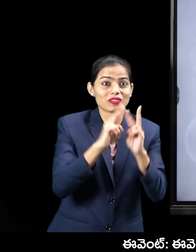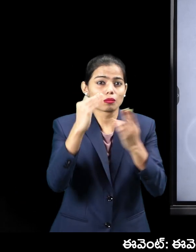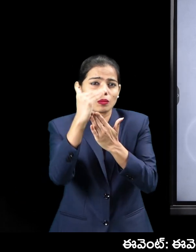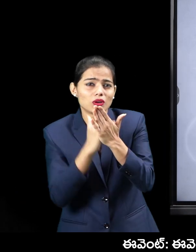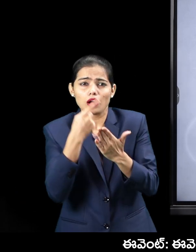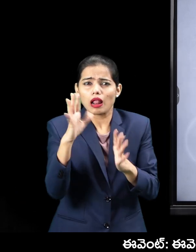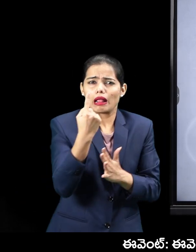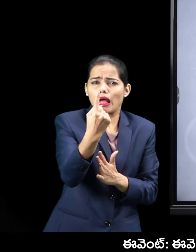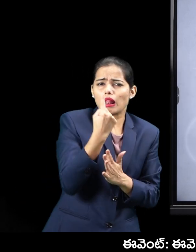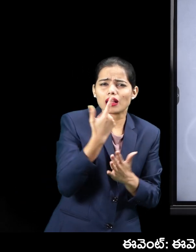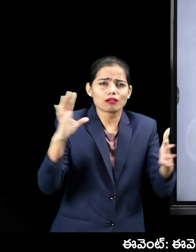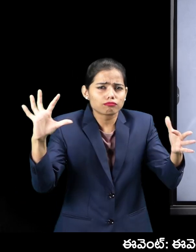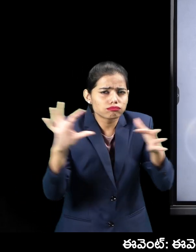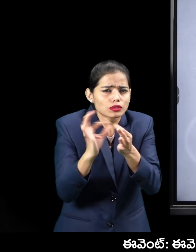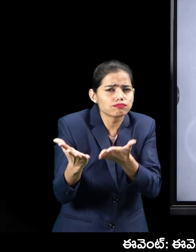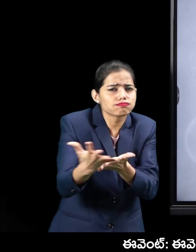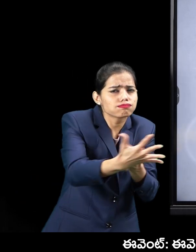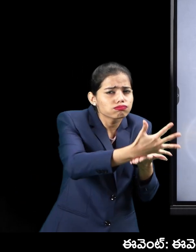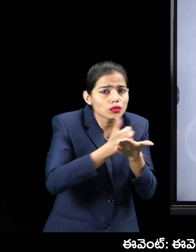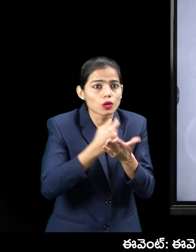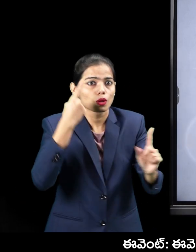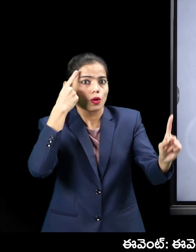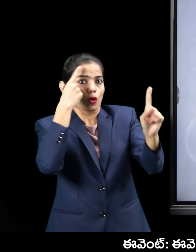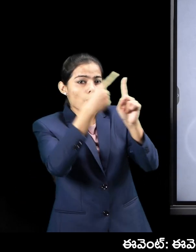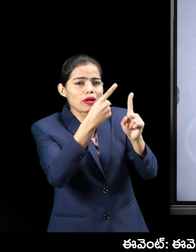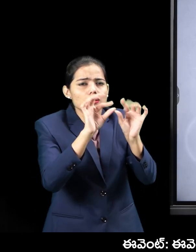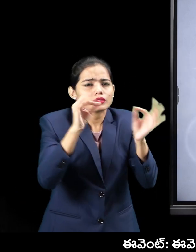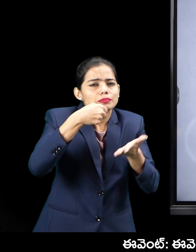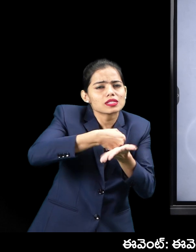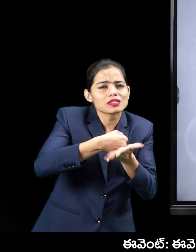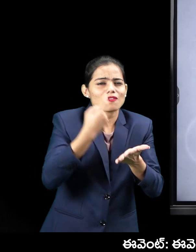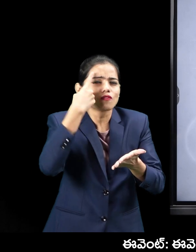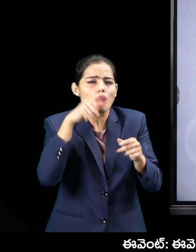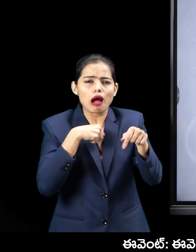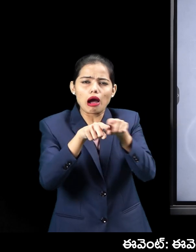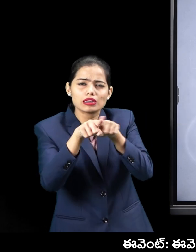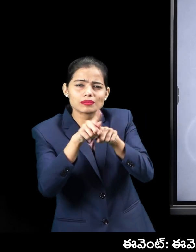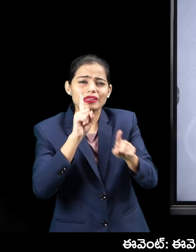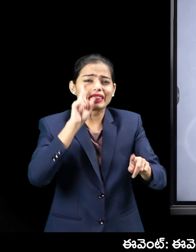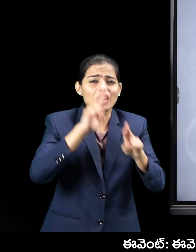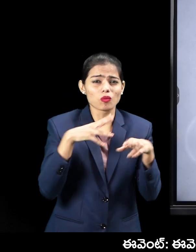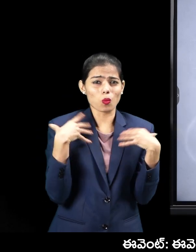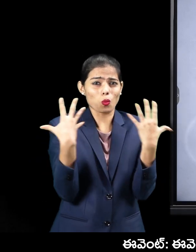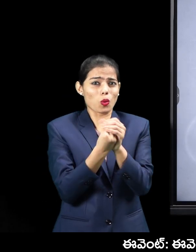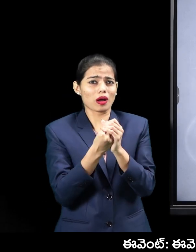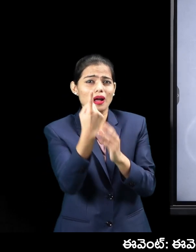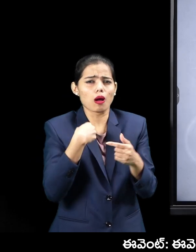ఈవెంట్. ఈవెంట్ అనేది నమూనా స్థలం నుండి నిర్దిష్ట లేదా ఫలితాల సేకరణ.